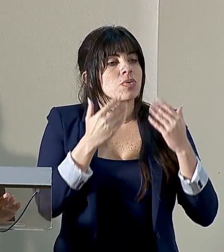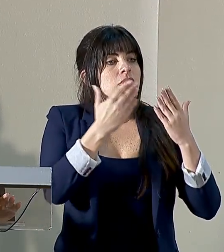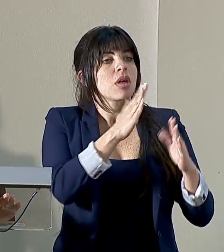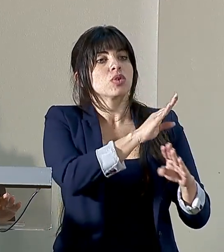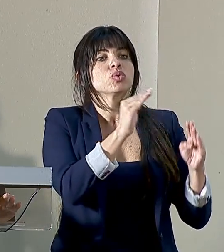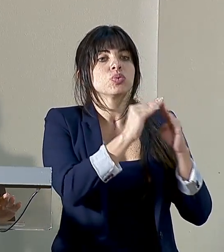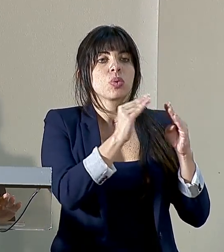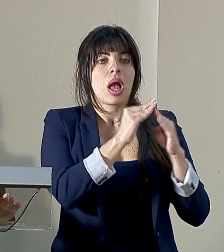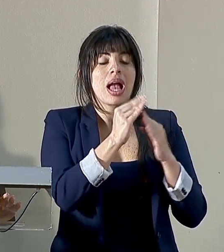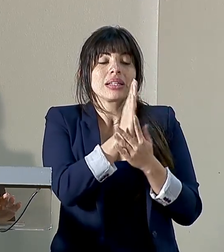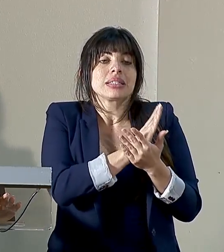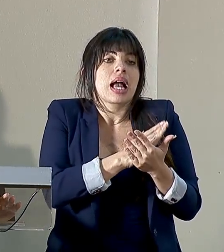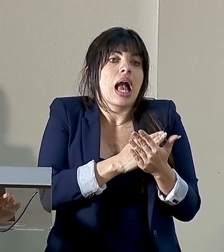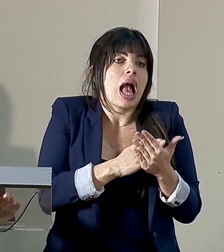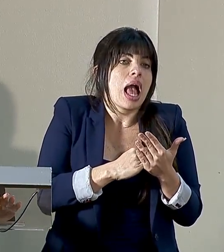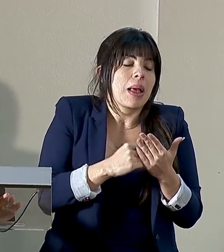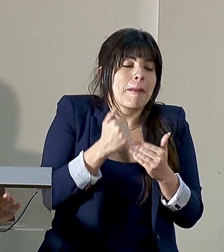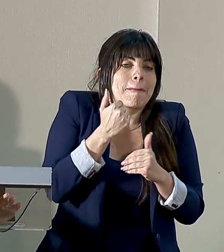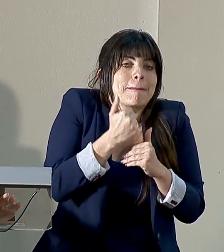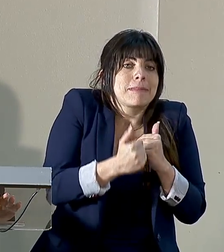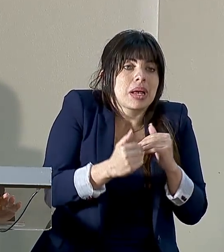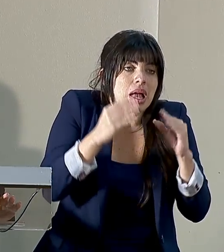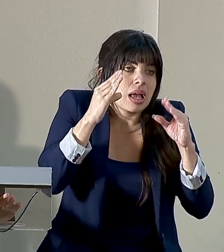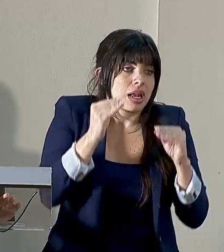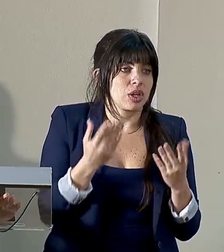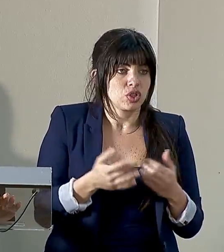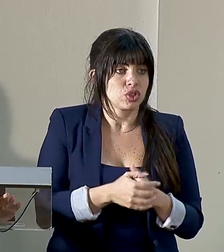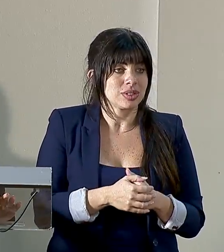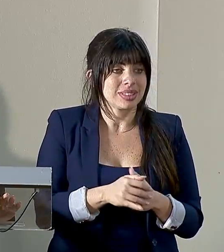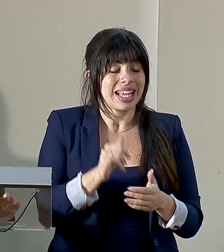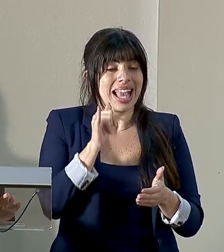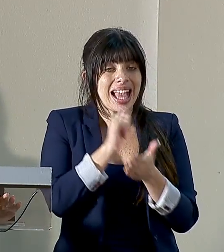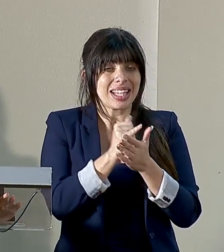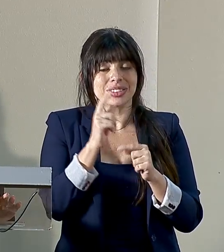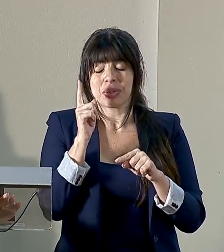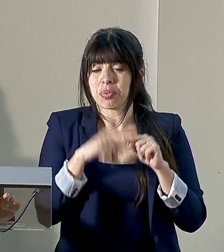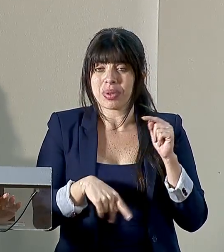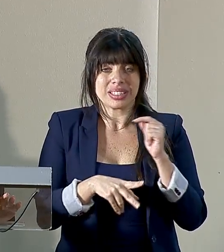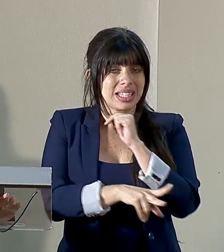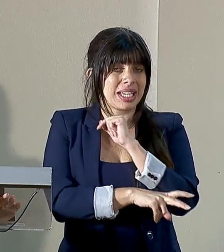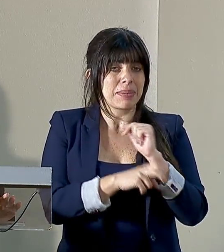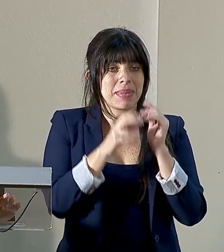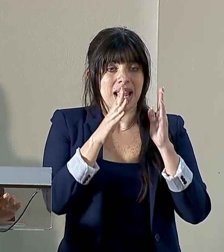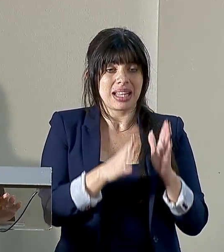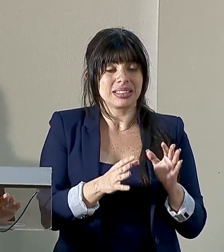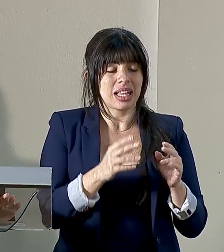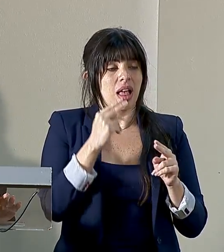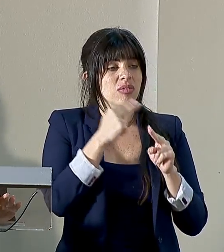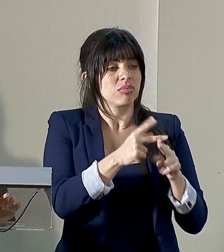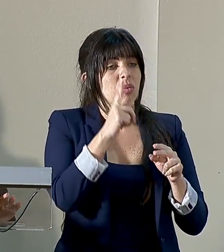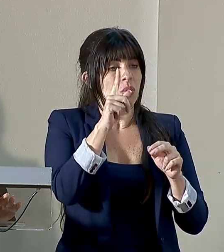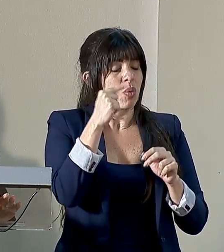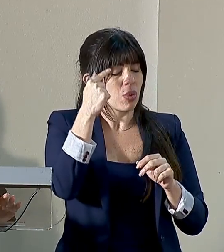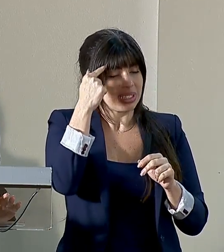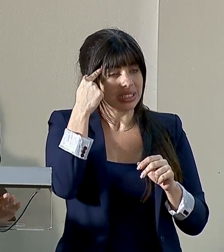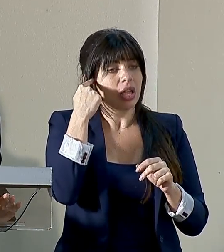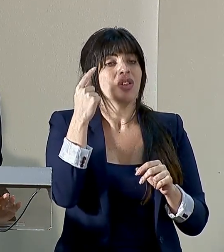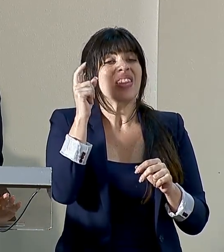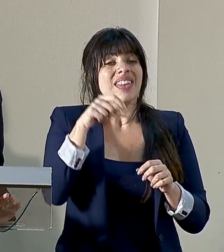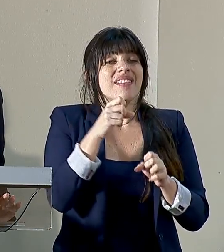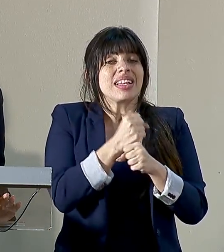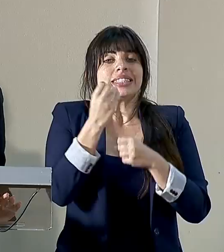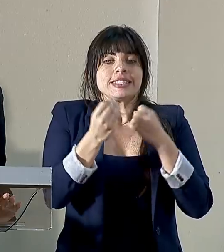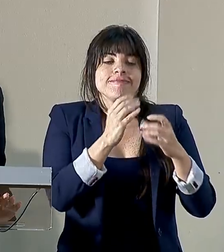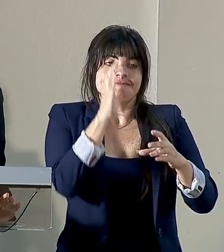su casa algo, un pan por la noche. Eso no puede ser criminalizado por un Estado que lo que debe hacer